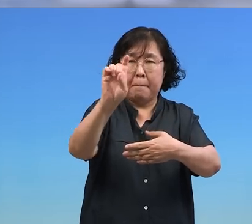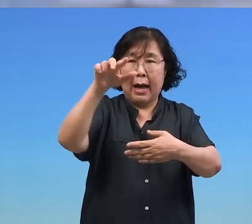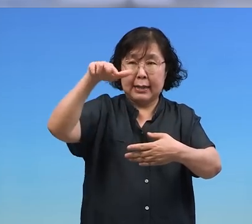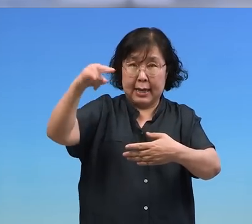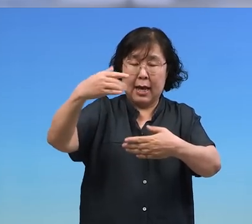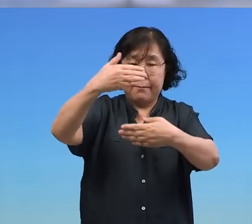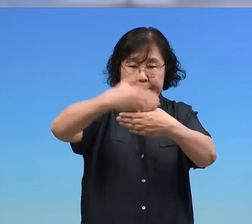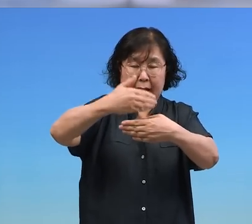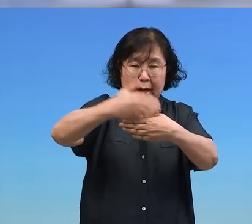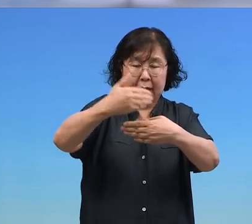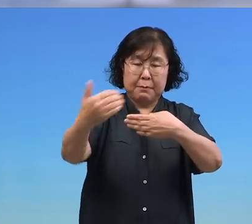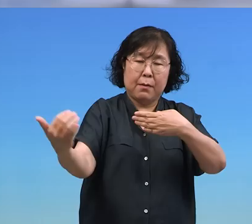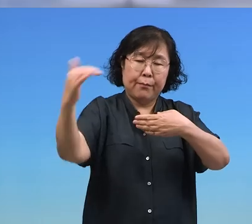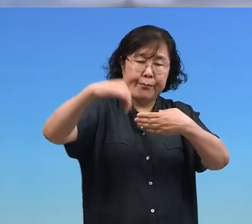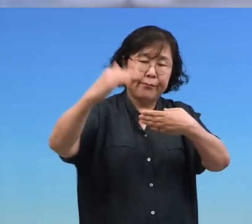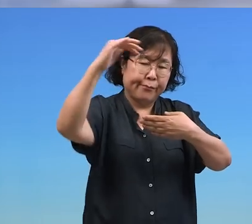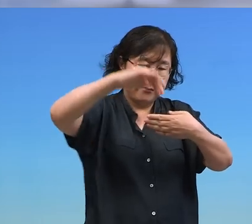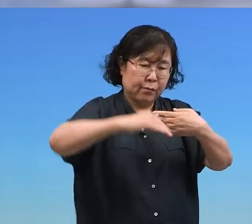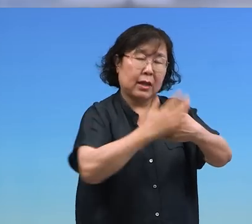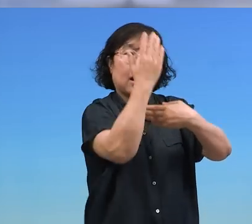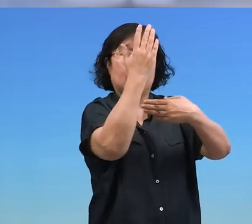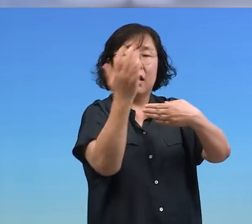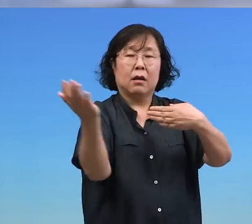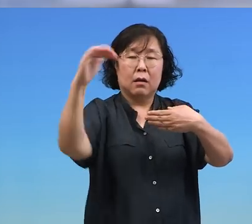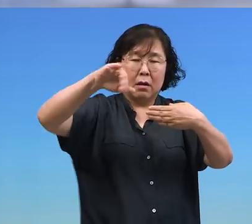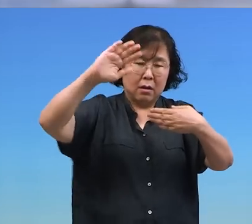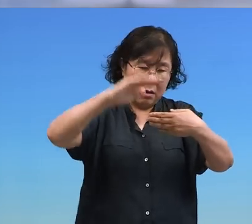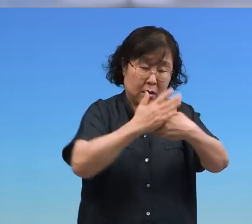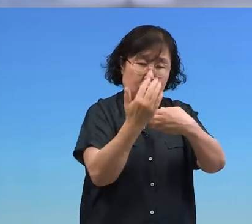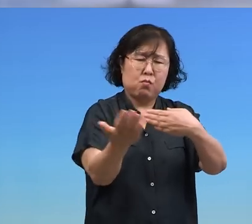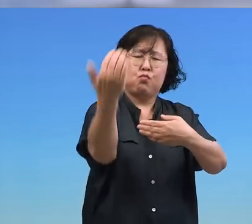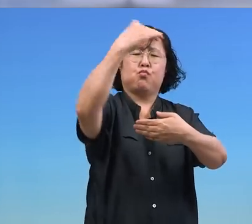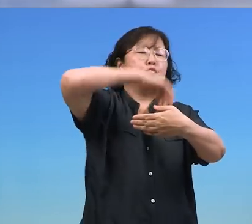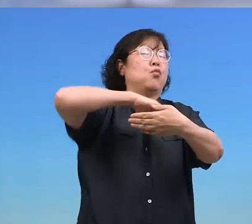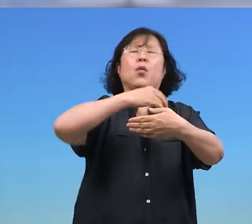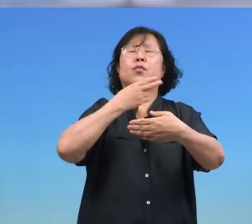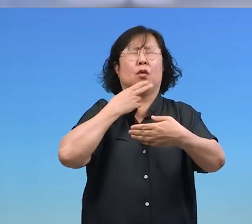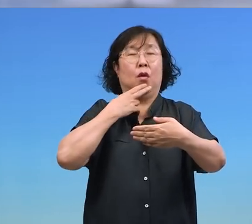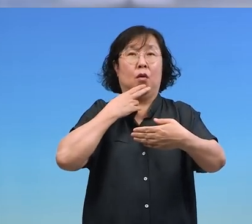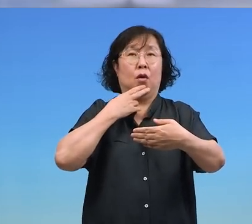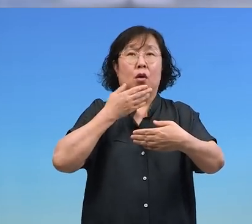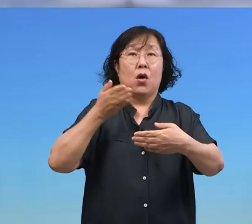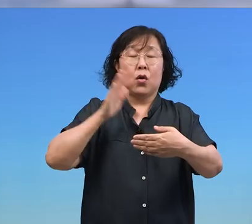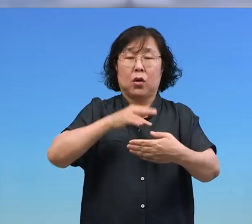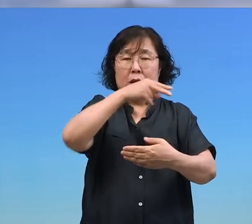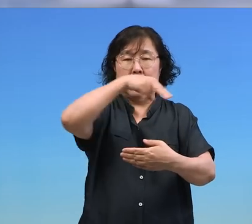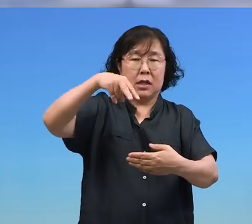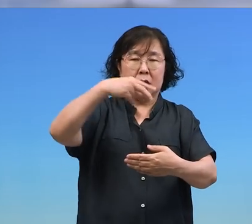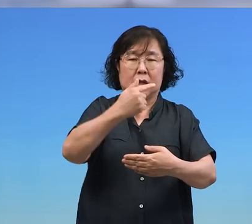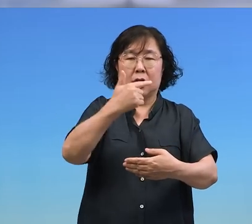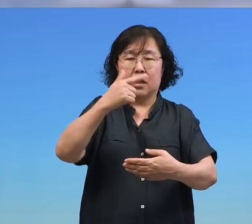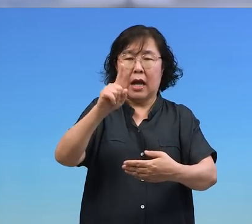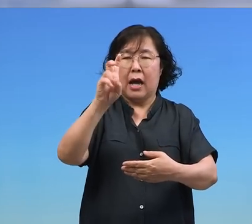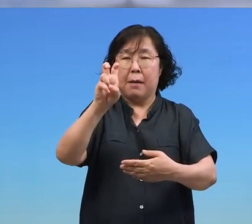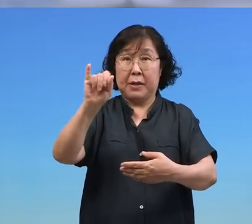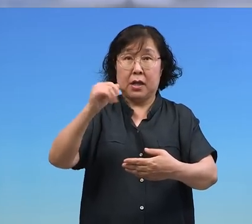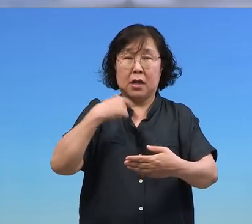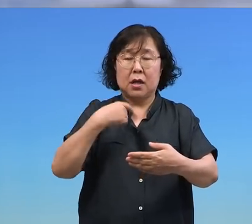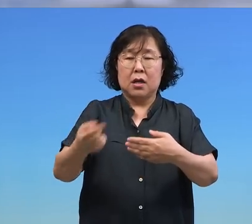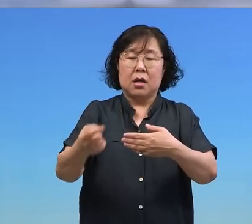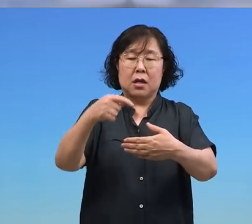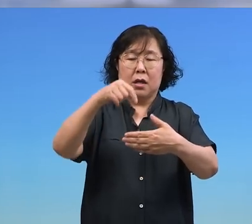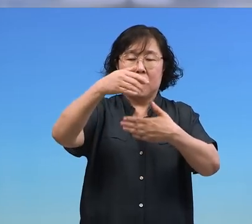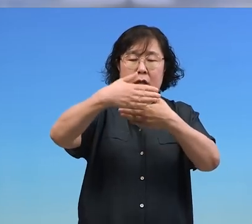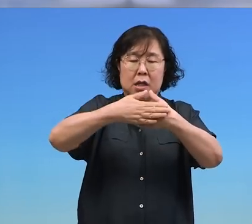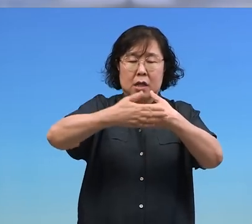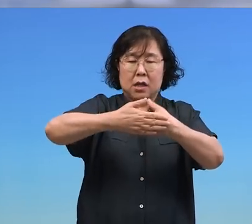믿고 그렇게 해운대 팍으로 밑에다가 그 고층 빌딩을 짓고 이런 거 아닙니까? 쓰나미는 뭐예요? 그 선을